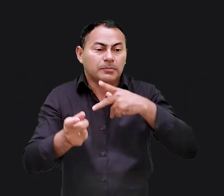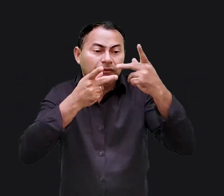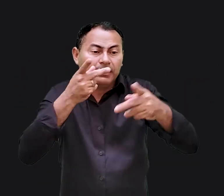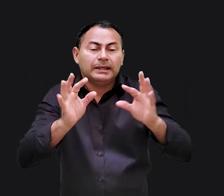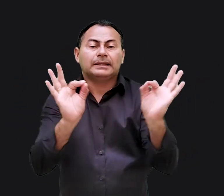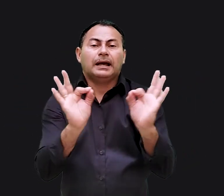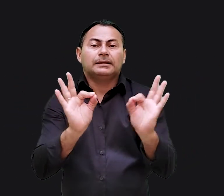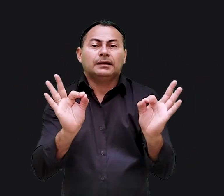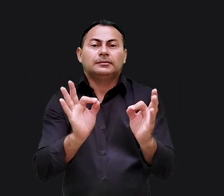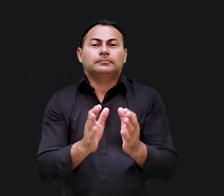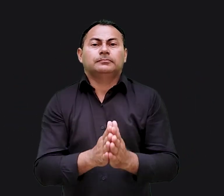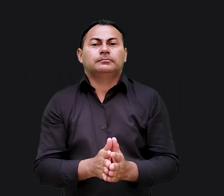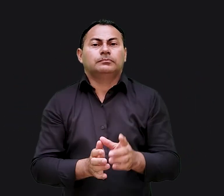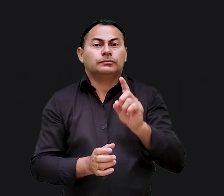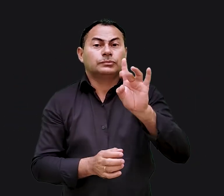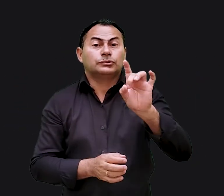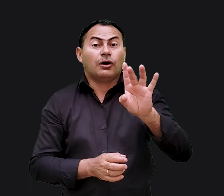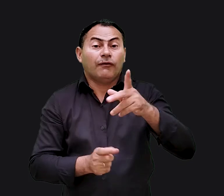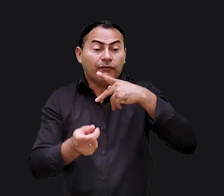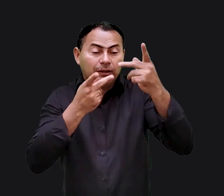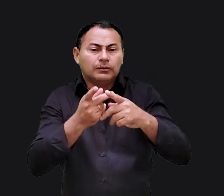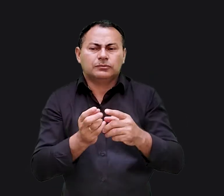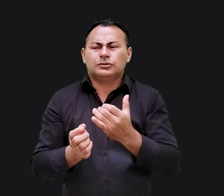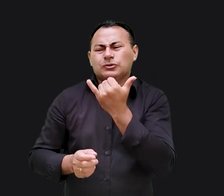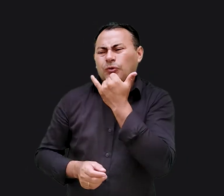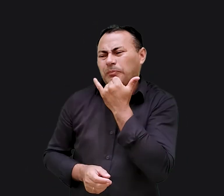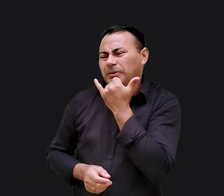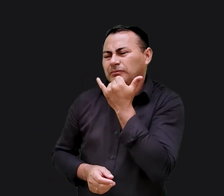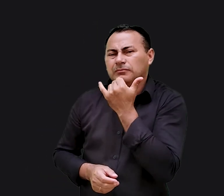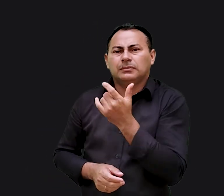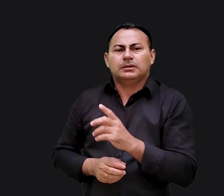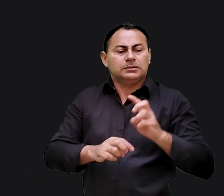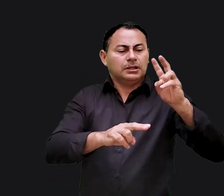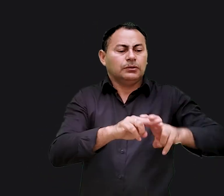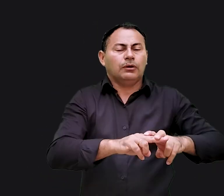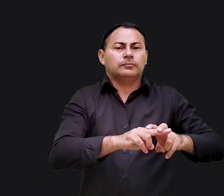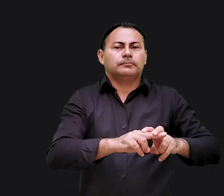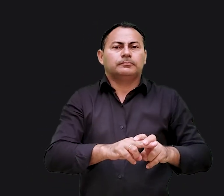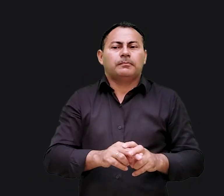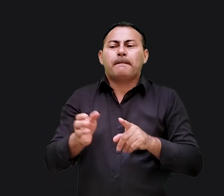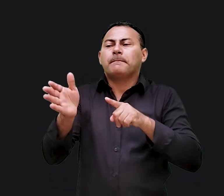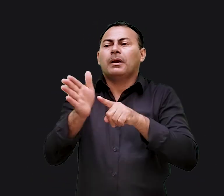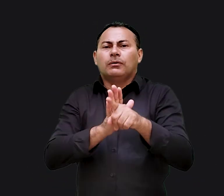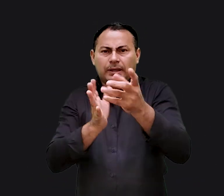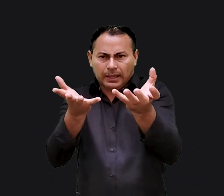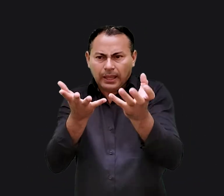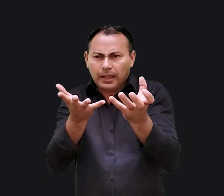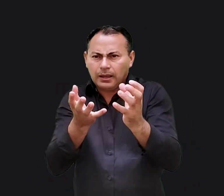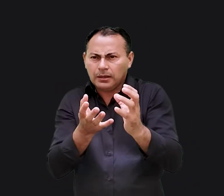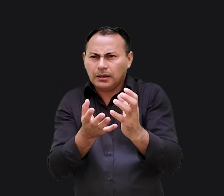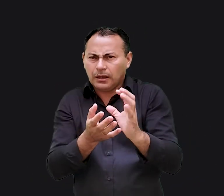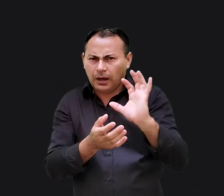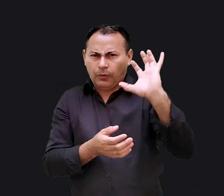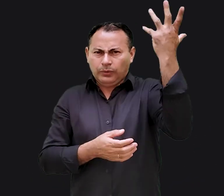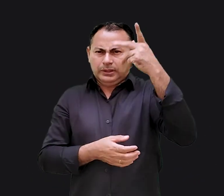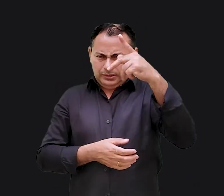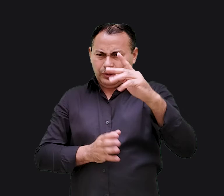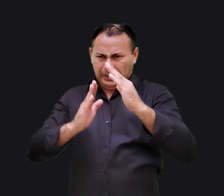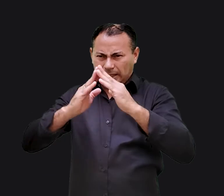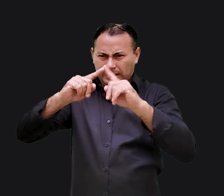dizer nada. Ele só falou, desculpe-me, e sentou-se. Ele me perguntou, você quer que aconteça isso na sua igreja?